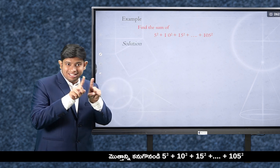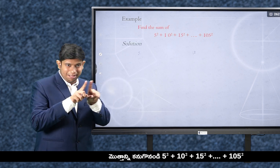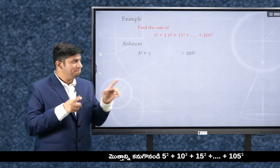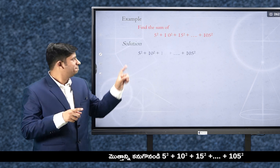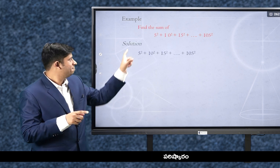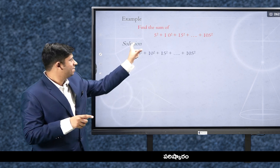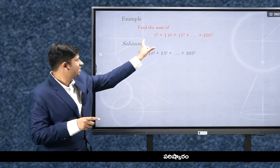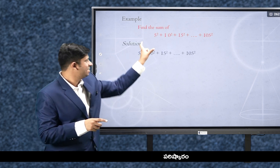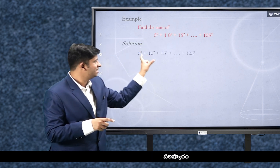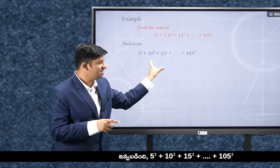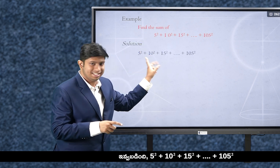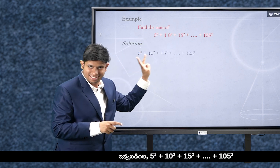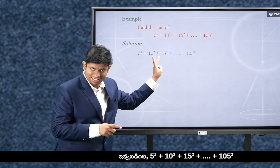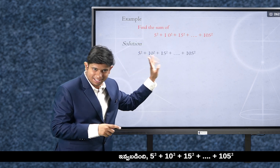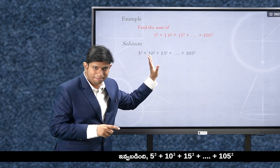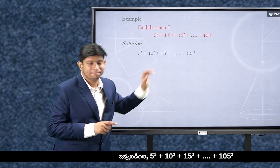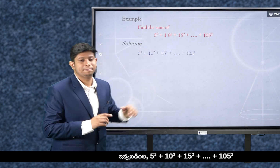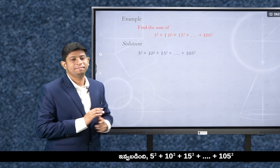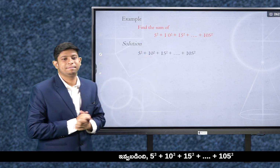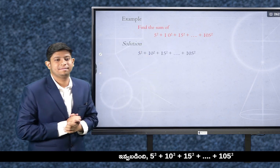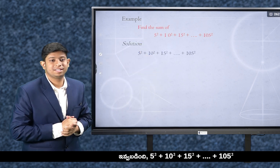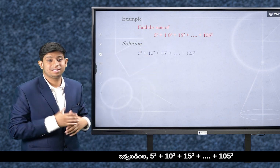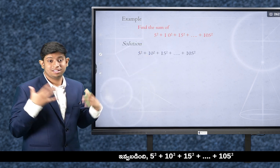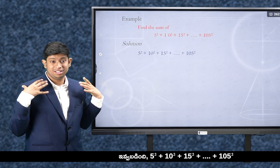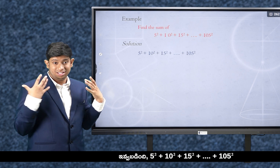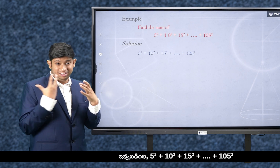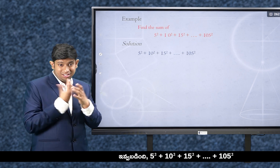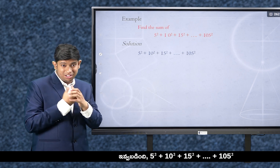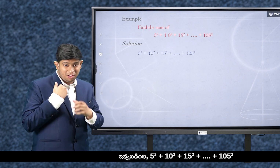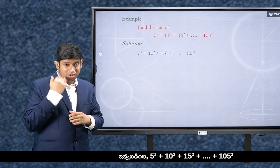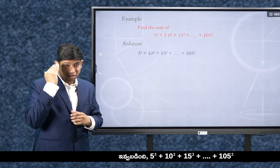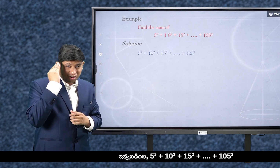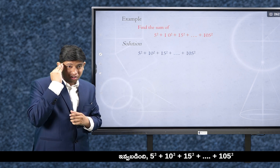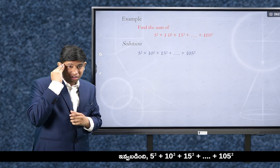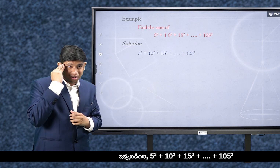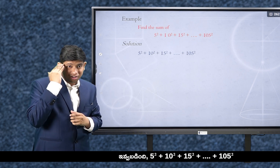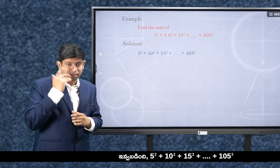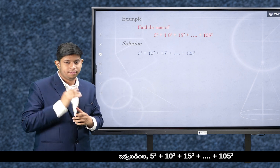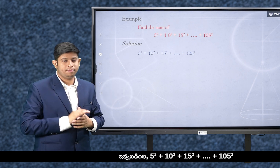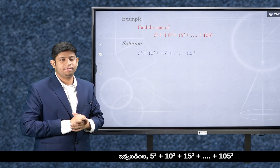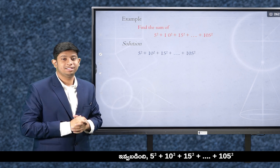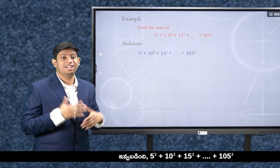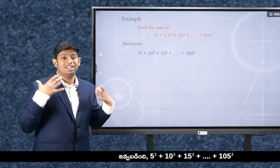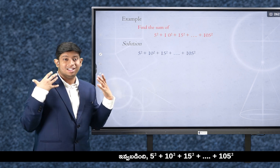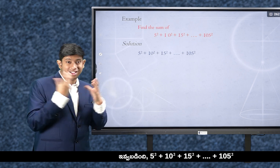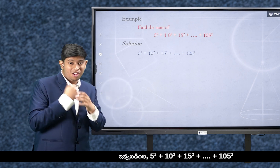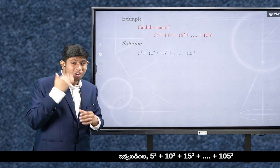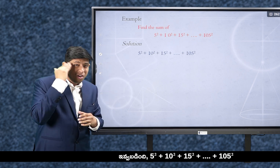స్క్వేర్. పరిష్కారం ఇవ్వబడింది 5 స్క్వేర్ ప్లస్ 10 స్క్వేర్ ప్లస్ 15 స్క్వేర్ ప్లస్ అండ్ సో ఆన్